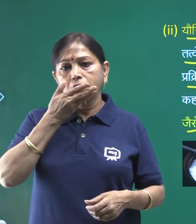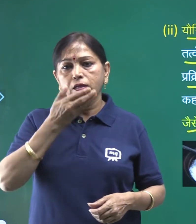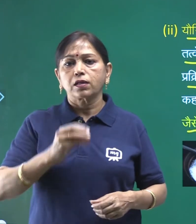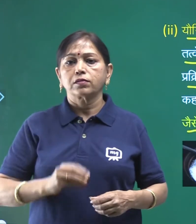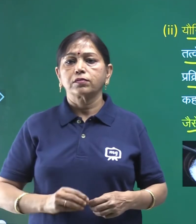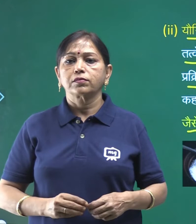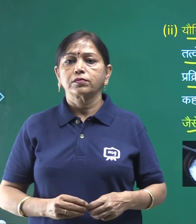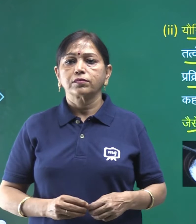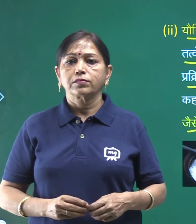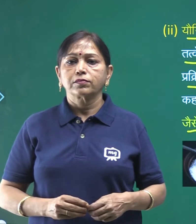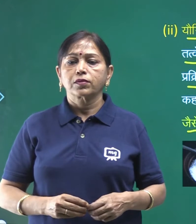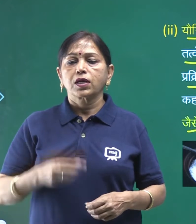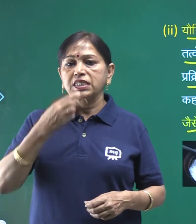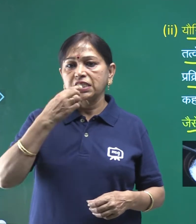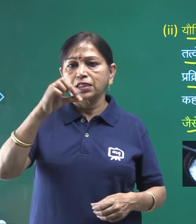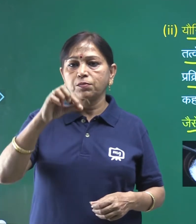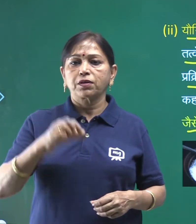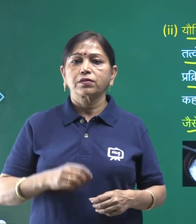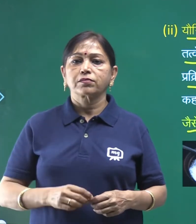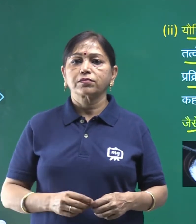जल, नमक,